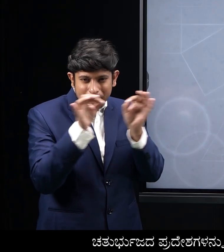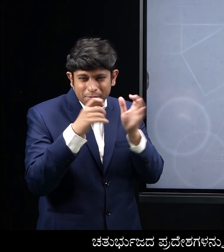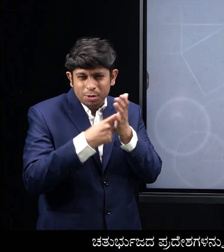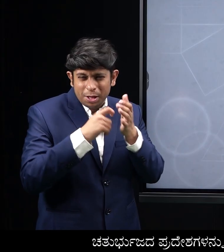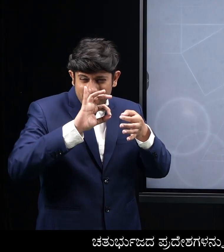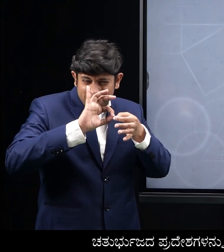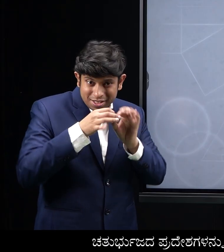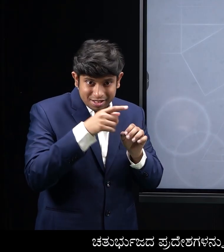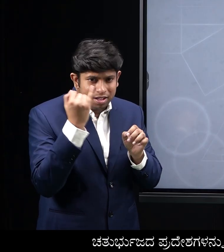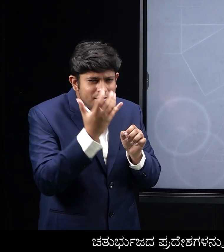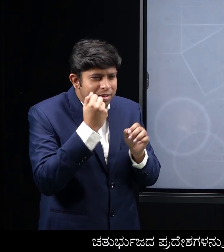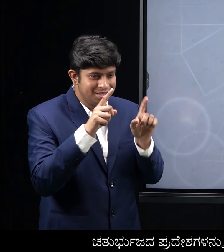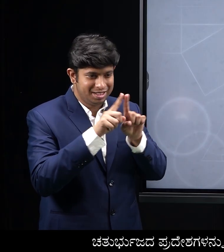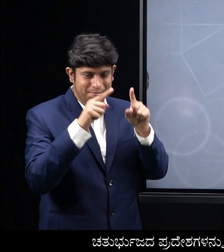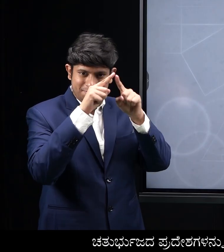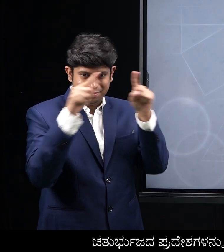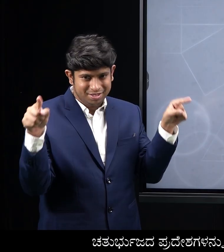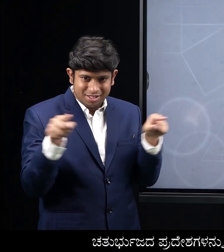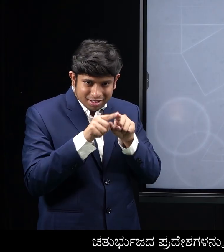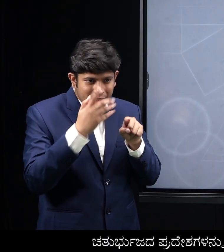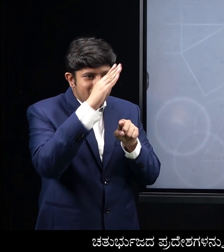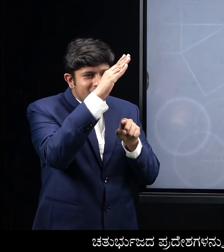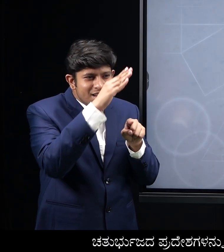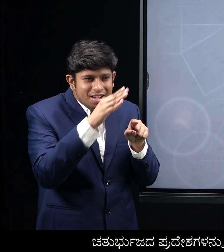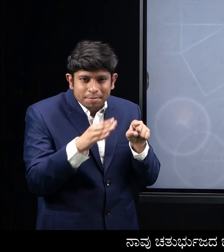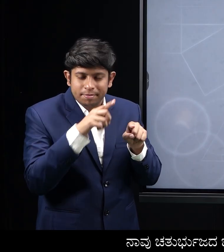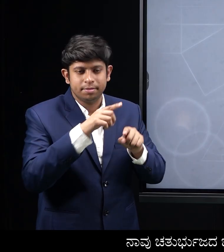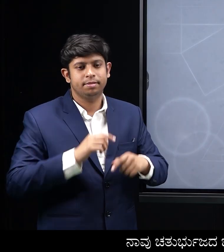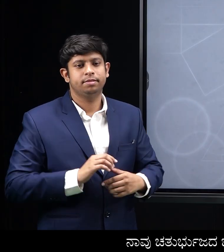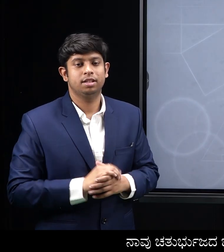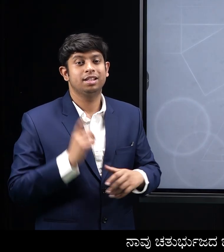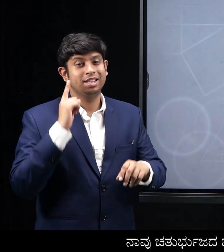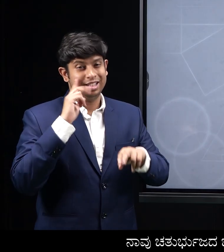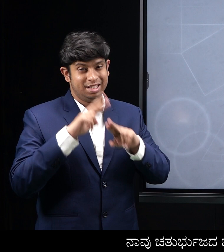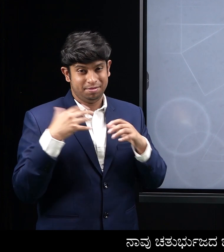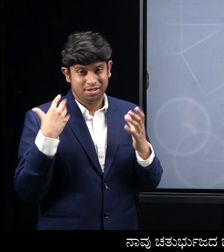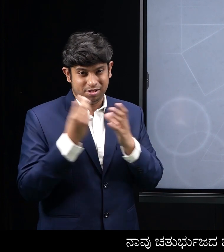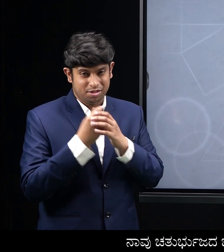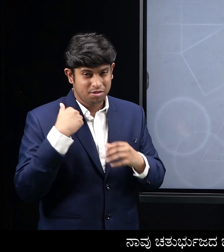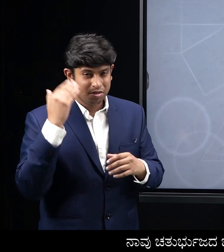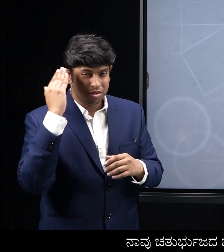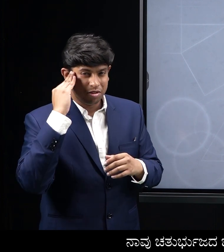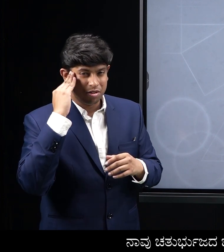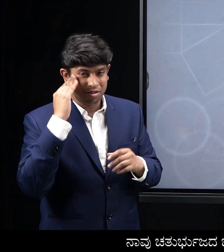ಪ್ರದೇಶಗಳನ್ನು ಕಂಡುಹಿಡಿಯುವಲ್ಲಿ ಹೆರಾನ್ ಸೂತ್ರದ ಅನ್ವಯಗಳು. ನಾವು ಚತುರ್ಭುಜದ ಬದಿಗಳು ಮತ್ತು